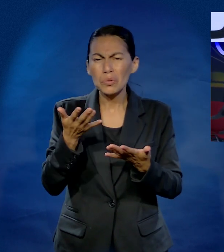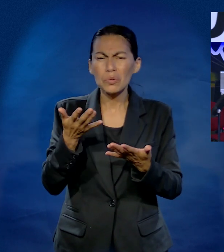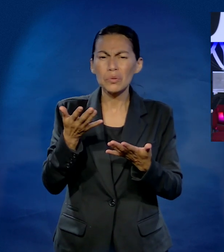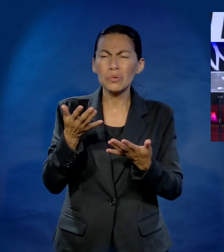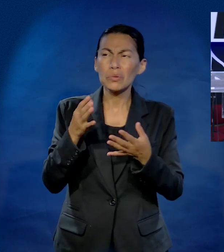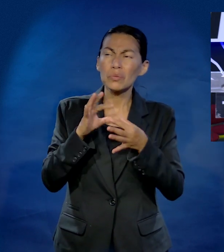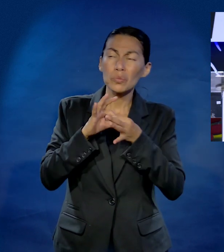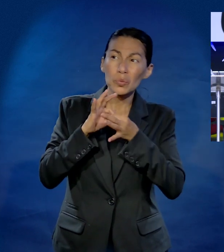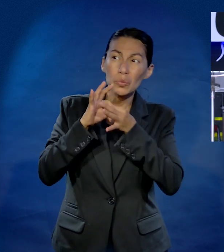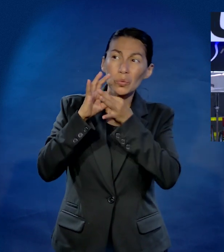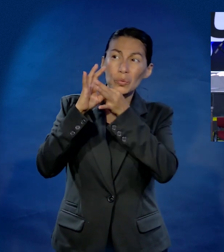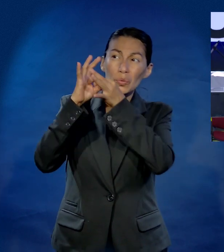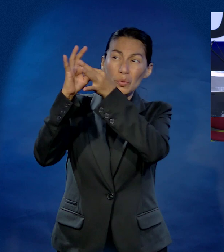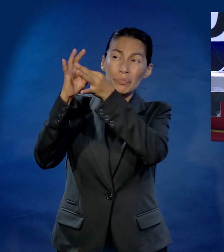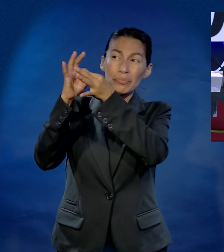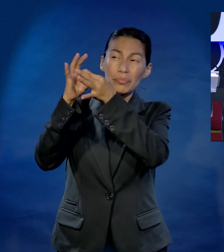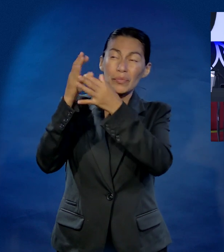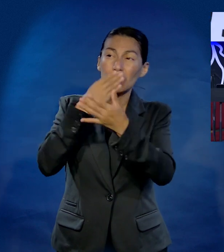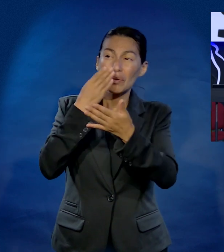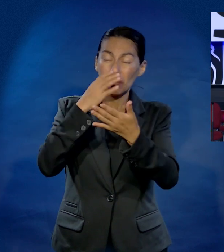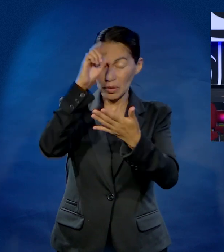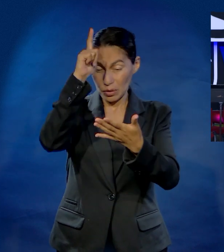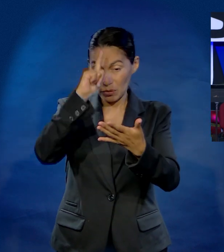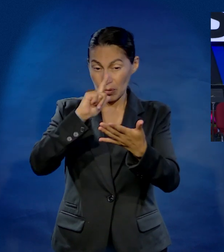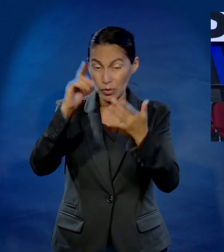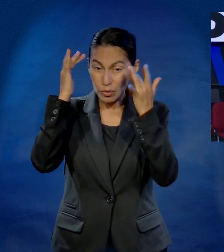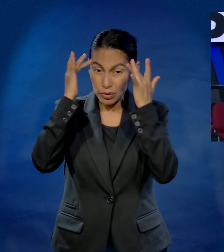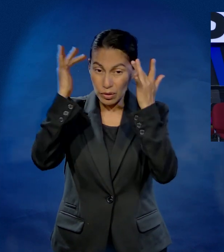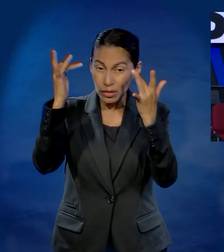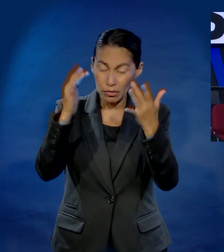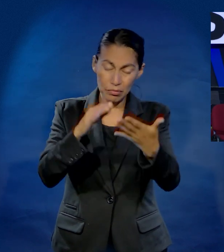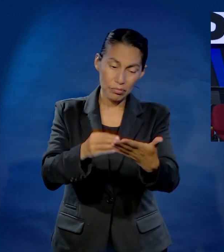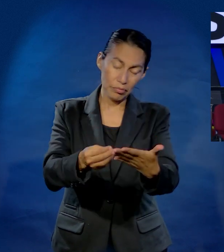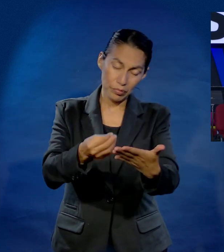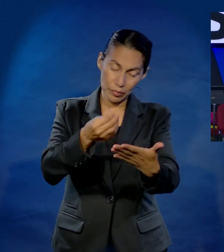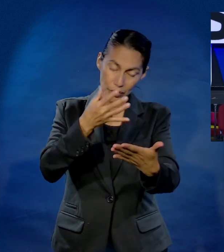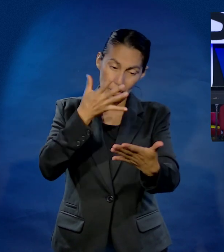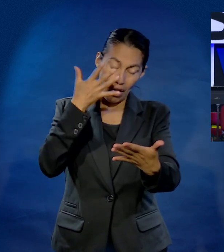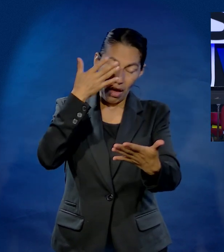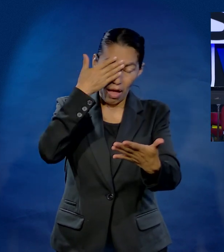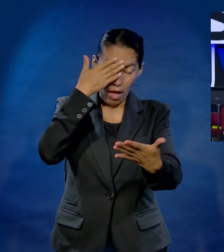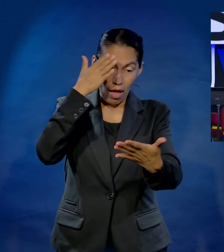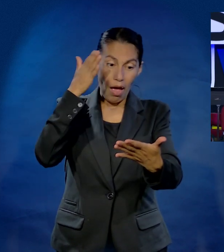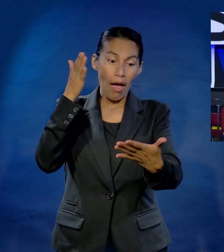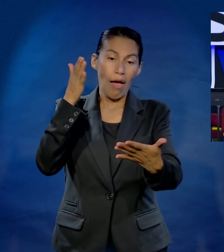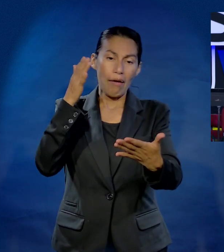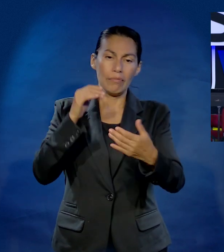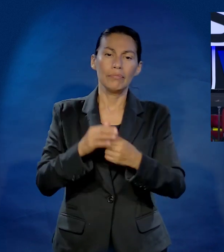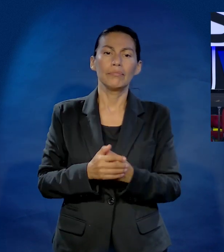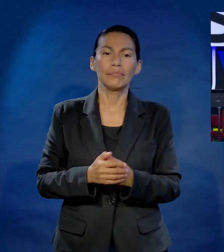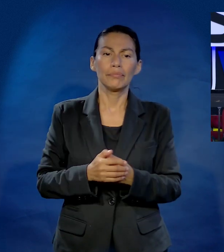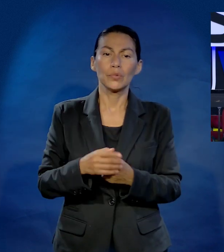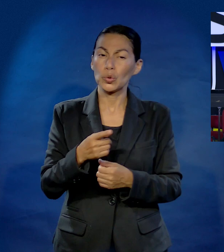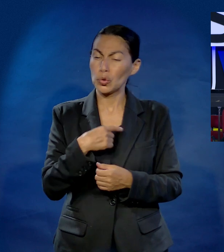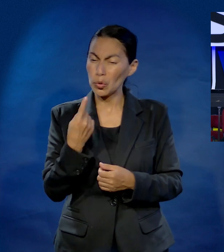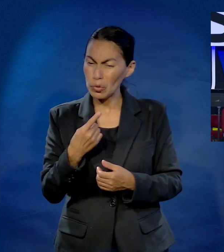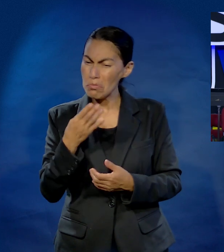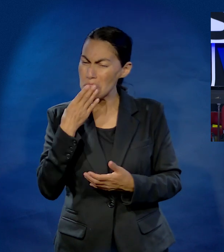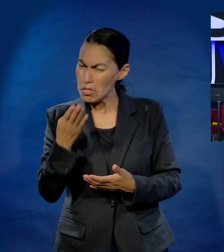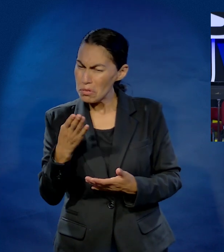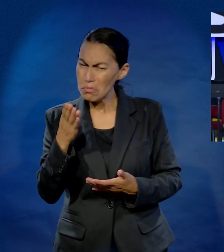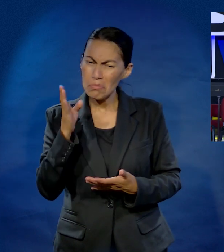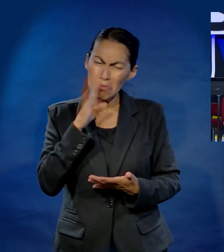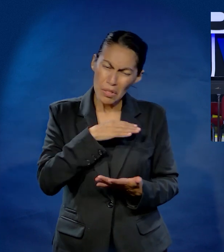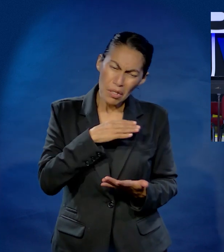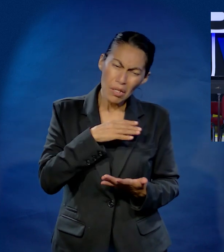es una filosofía, una forma de entender la vida muy distinta, que solamente se puede entender a la luz del Espíritu